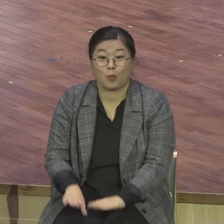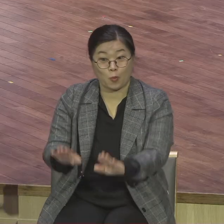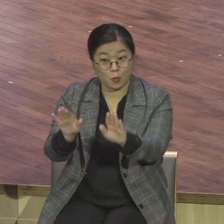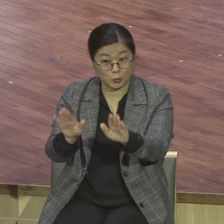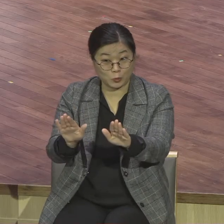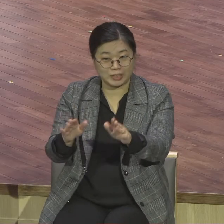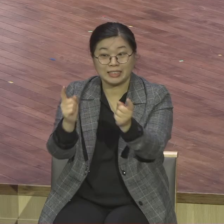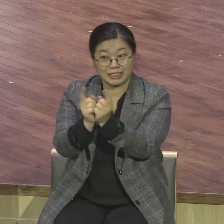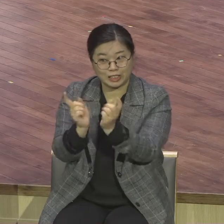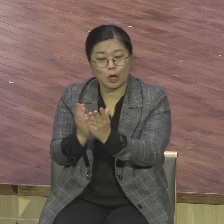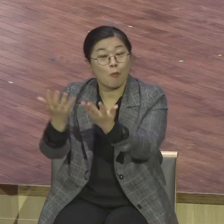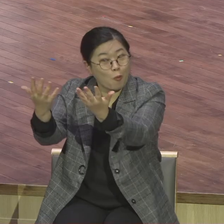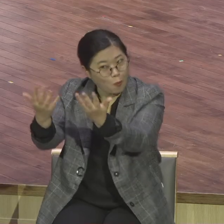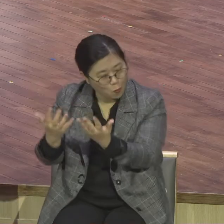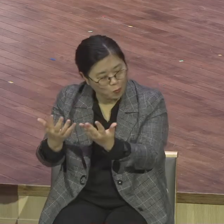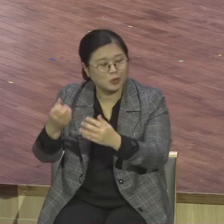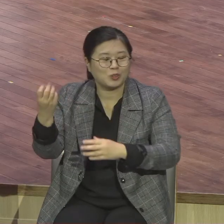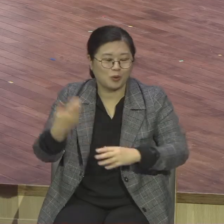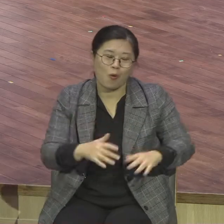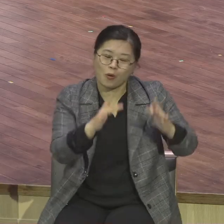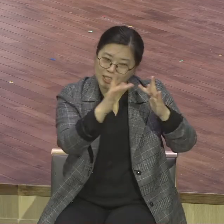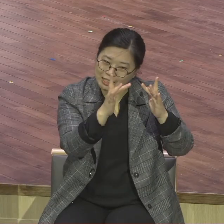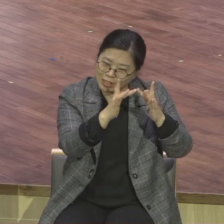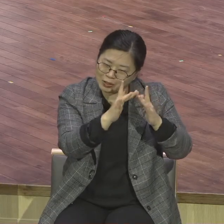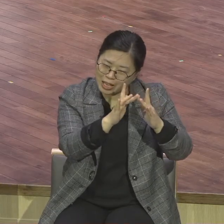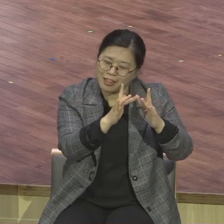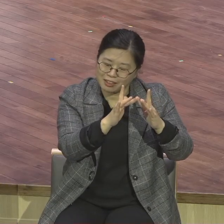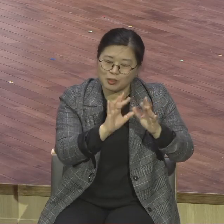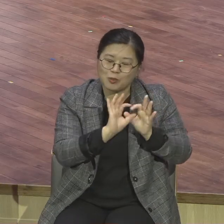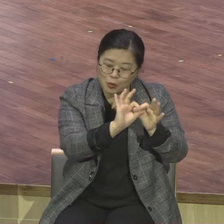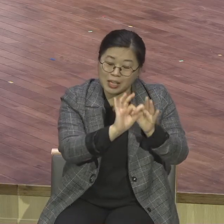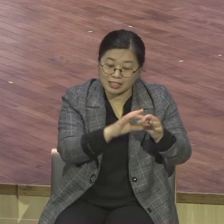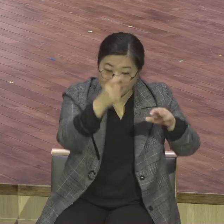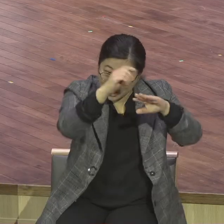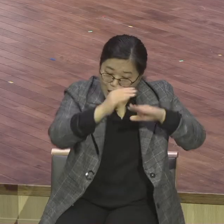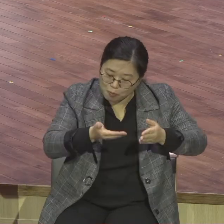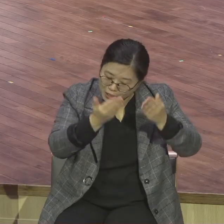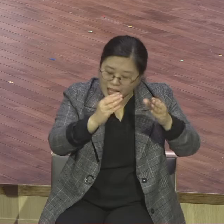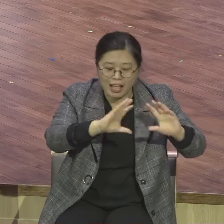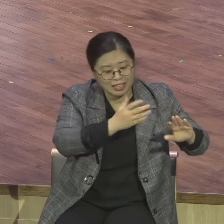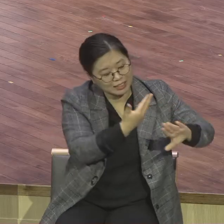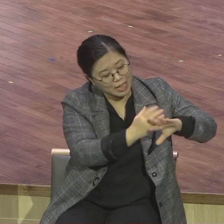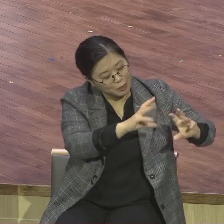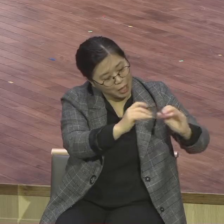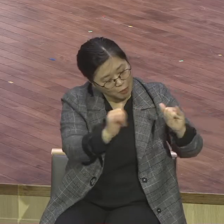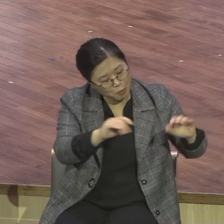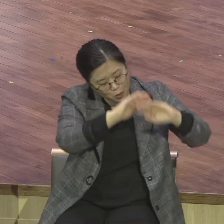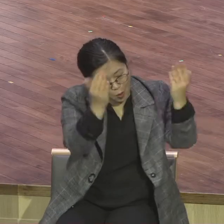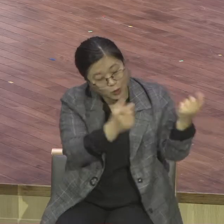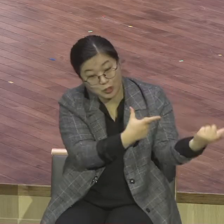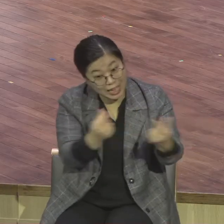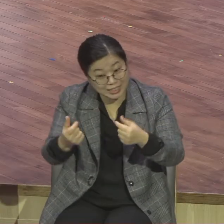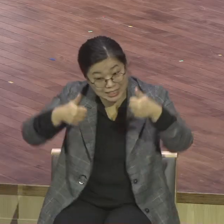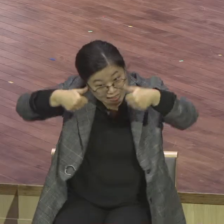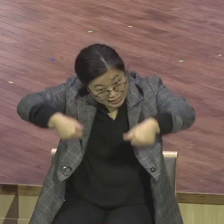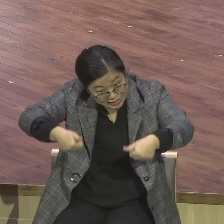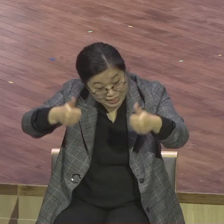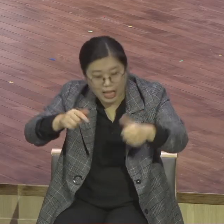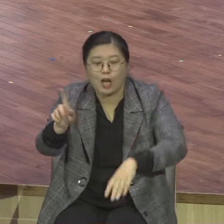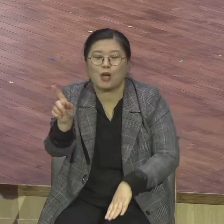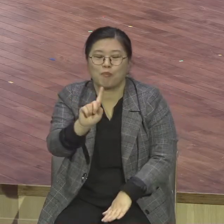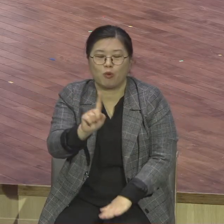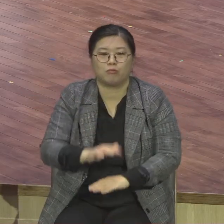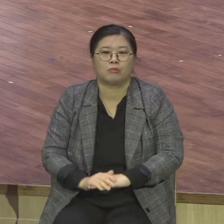온라인 예배드리는 성도들, 해외 성도들 같이 서로 다 인사합시다. 반드시 성취될 말씀을 잡읍시다.